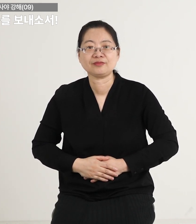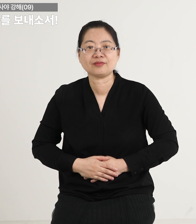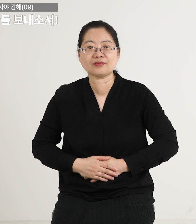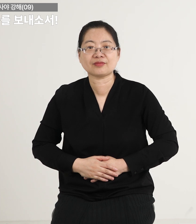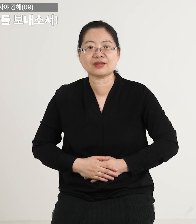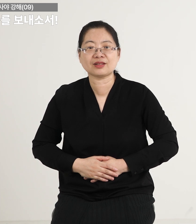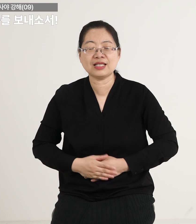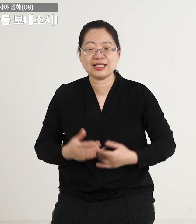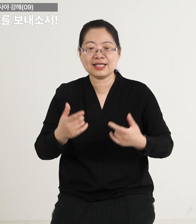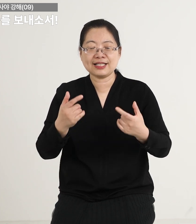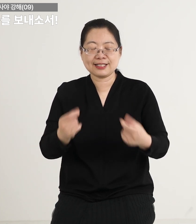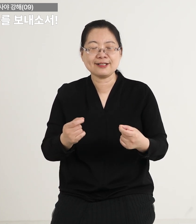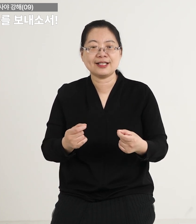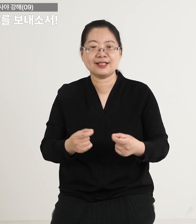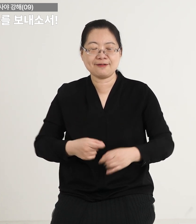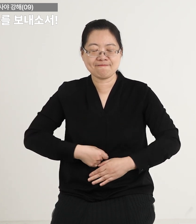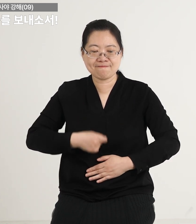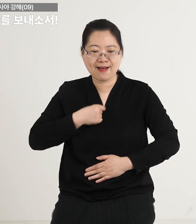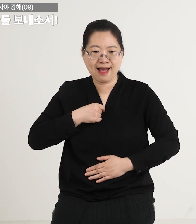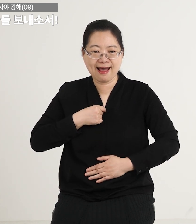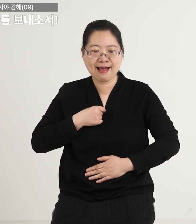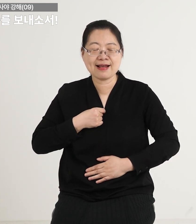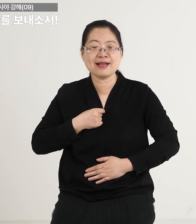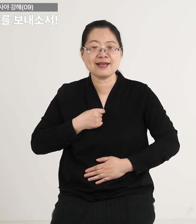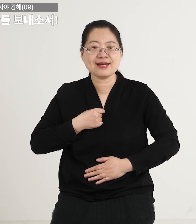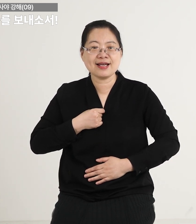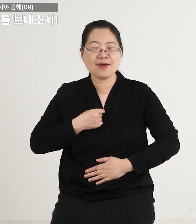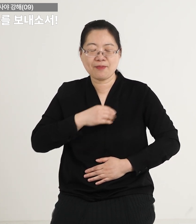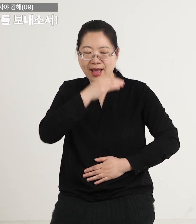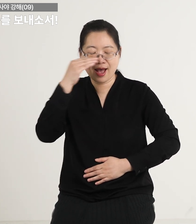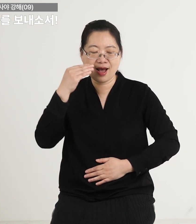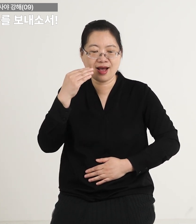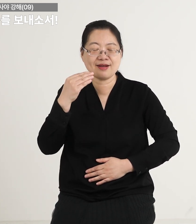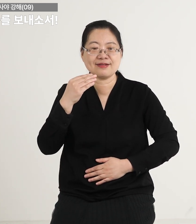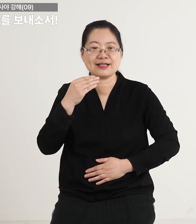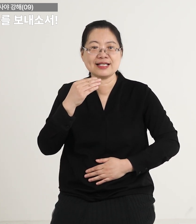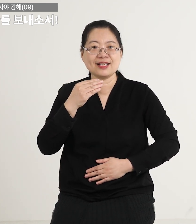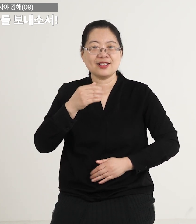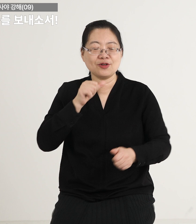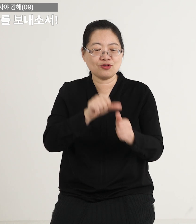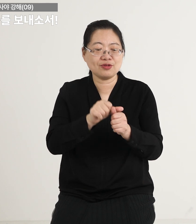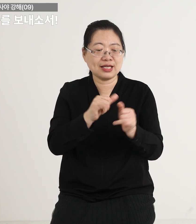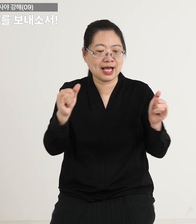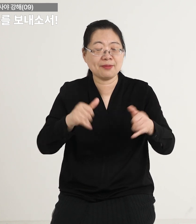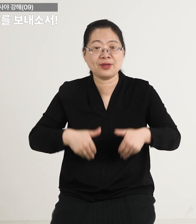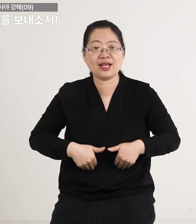이런 사람이 있어야 돼요. 이런 사람. 이 사람은 목숨 걸고 한 거죠.